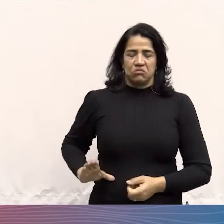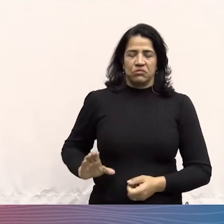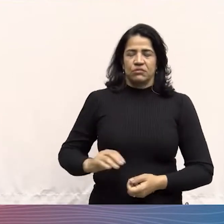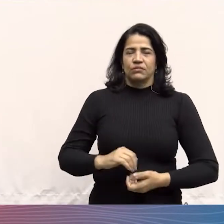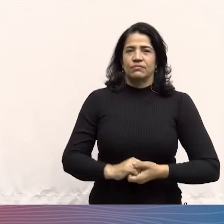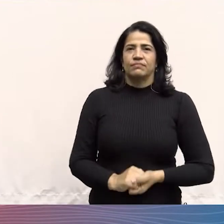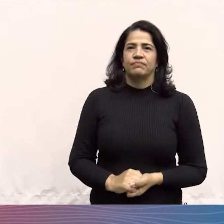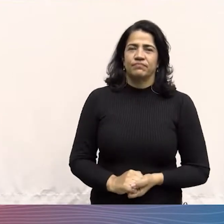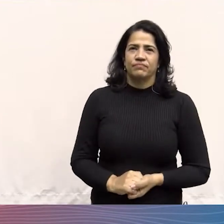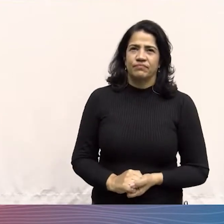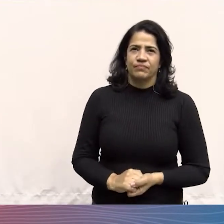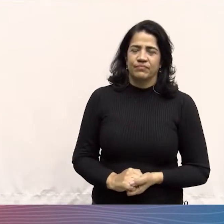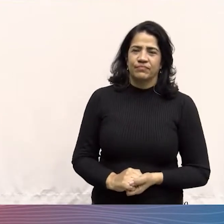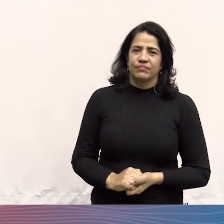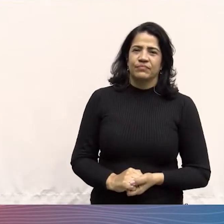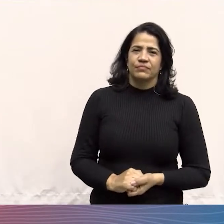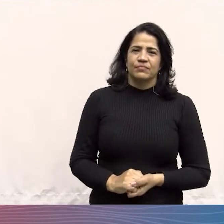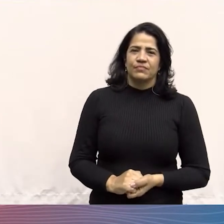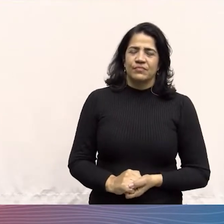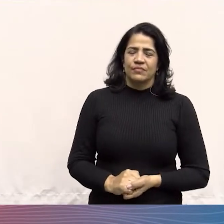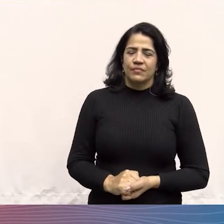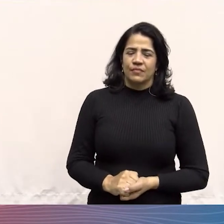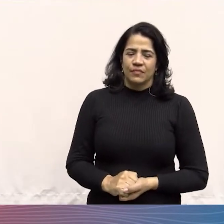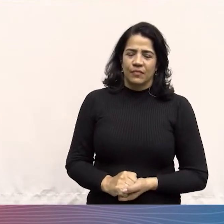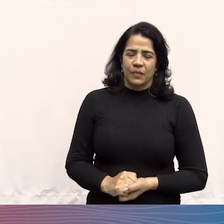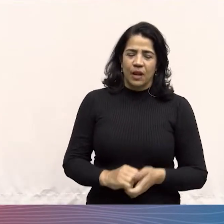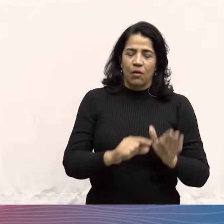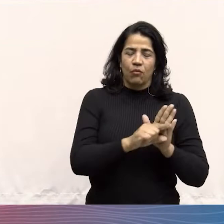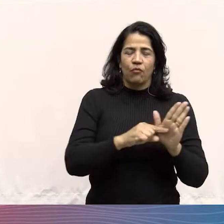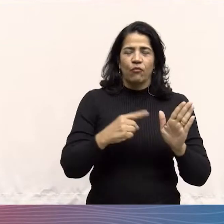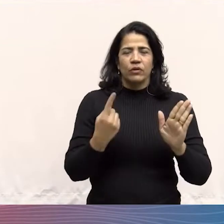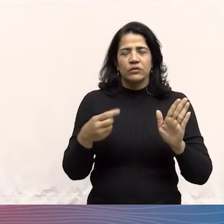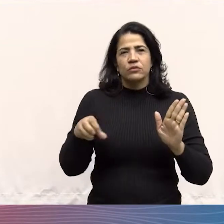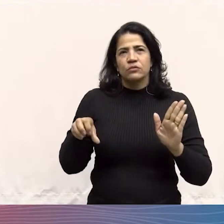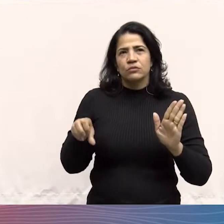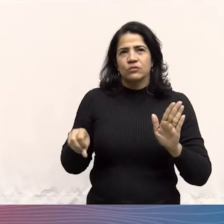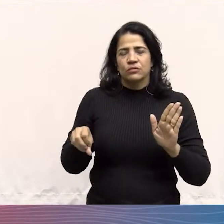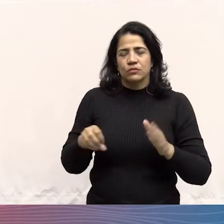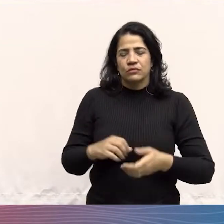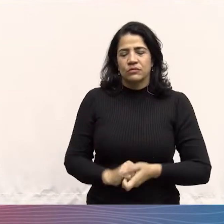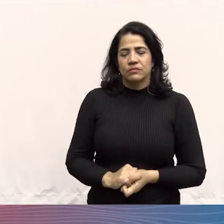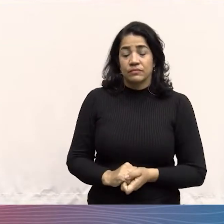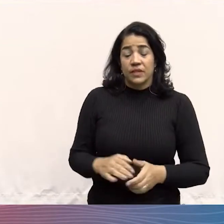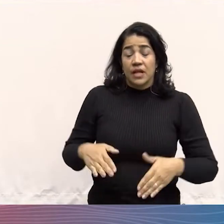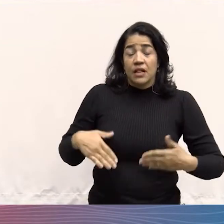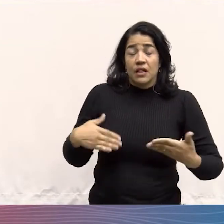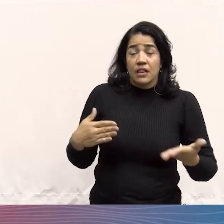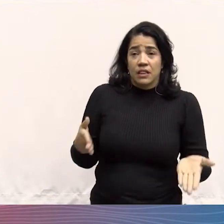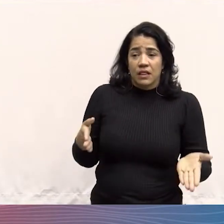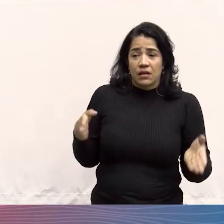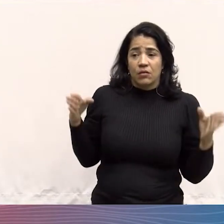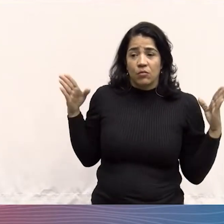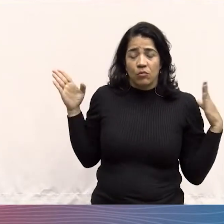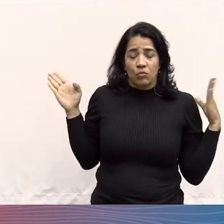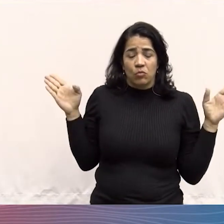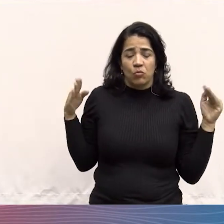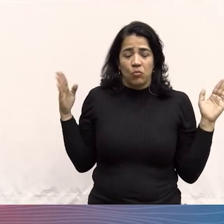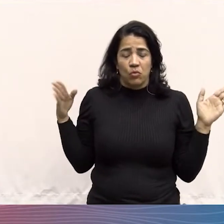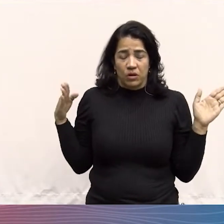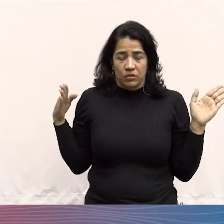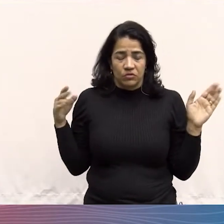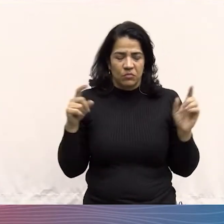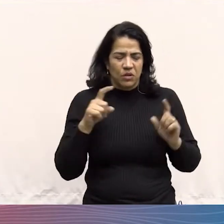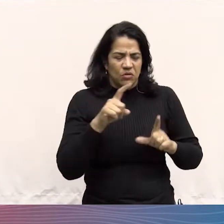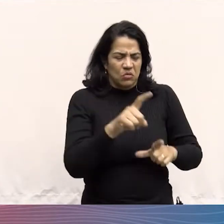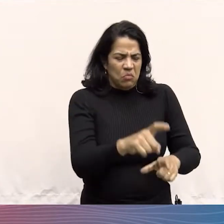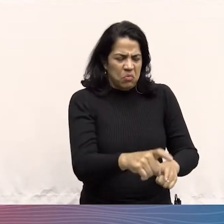versículo 19. Então o anjo passou a sua foice na terra e vindimou a videira